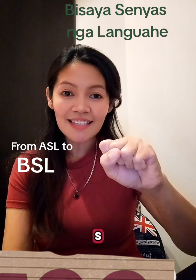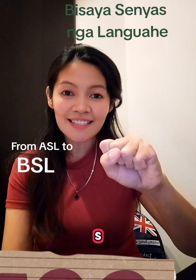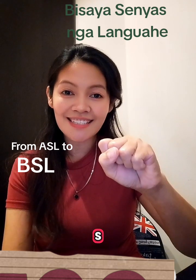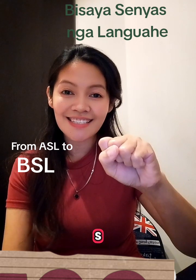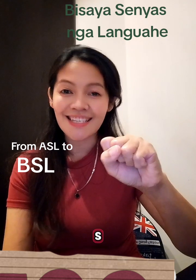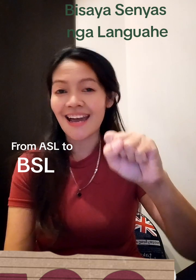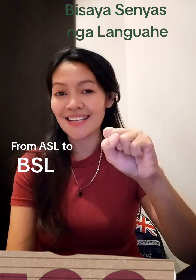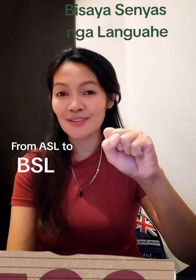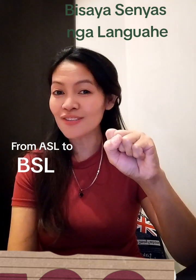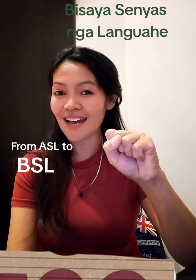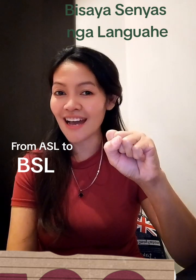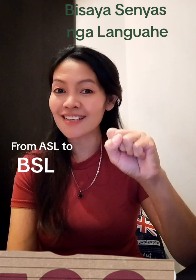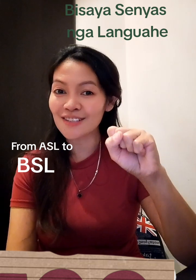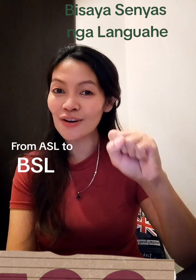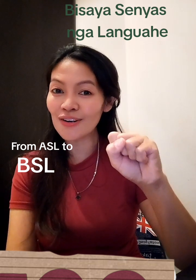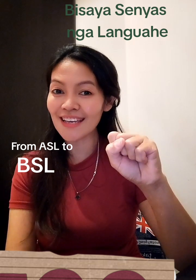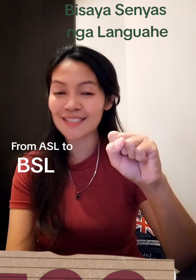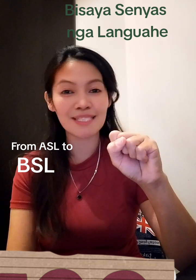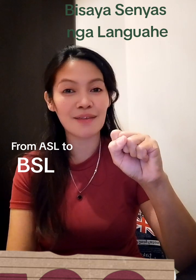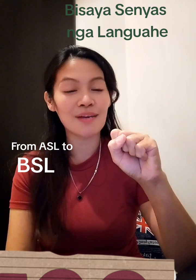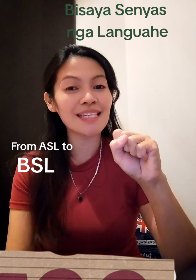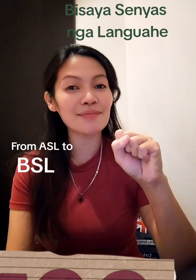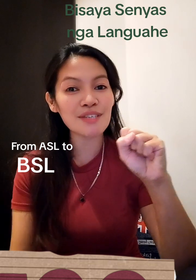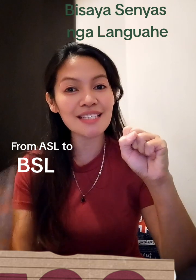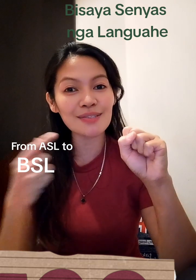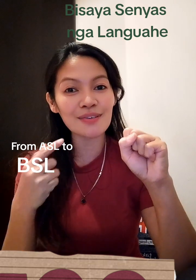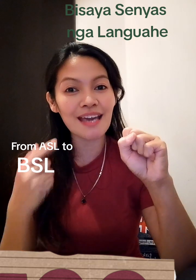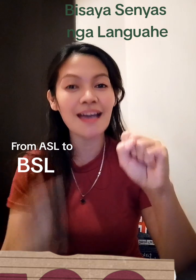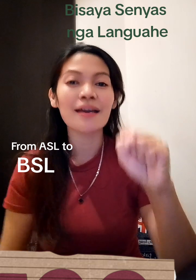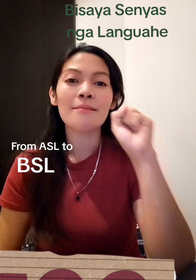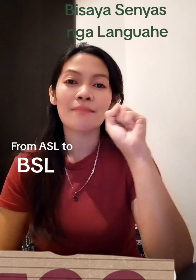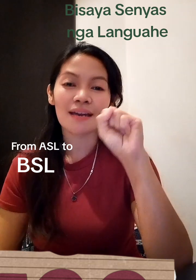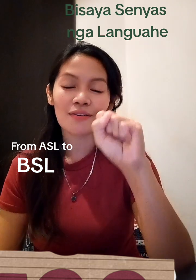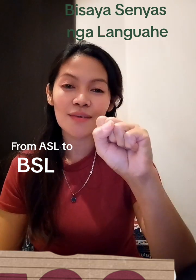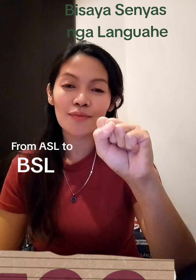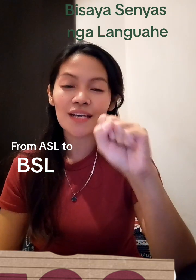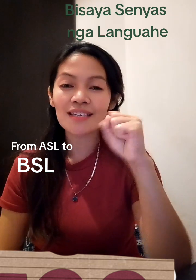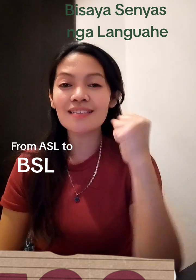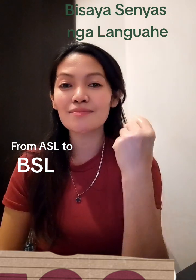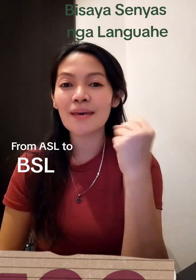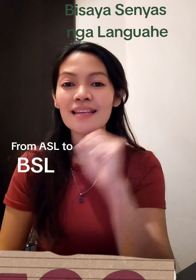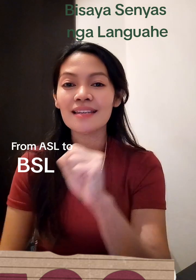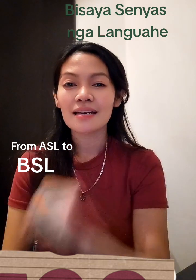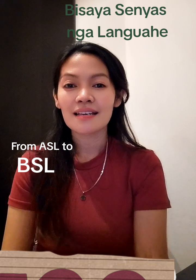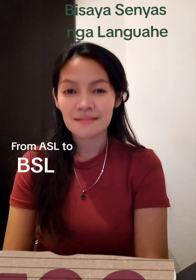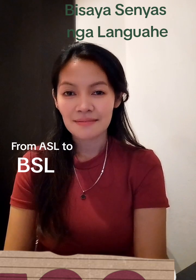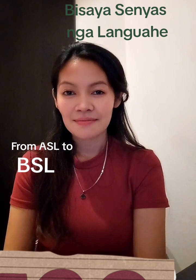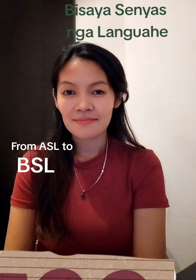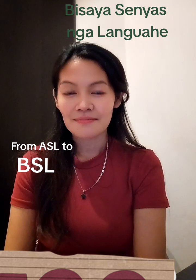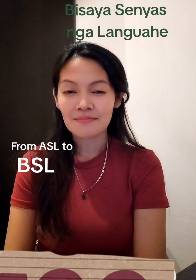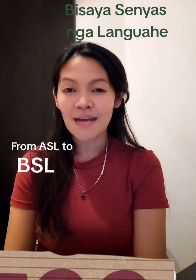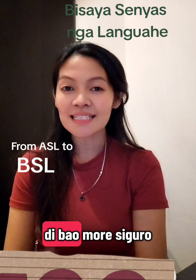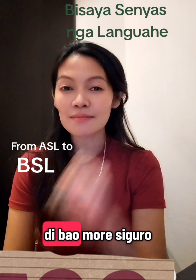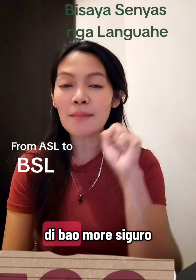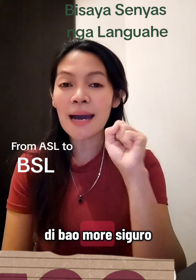S. Nakalitok na kag Lunes. Bisag wala nimo istorya, pero imurang i-spell, mas